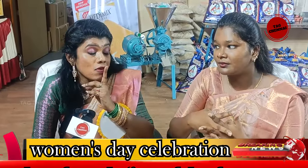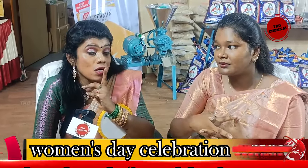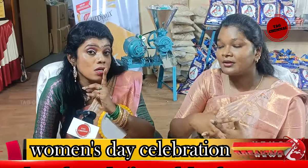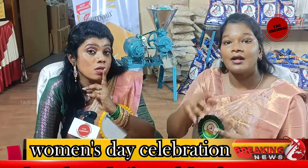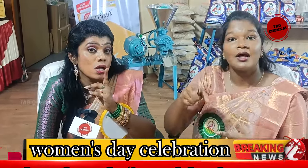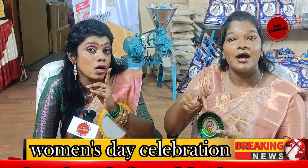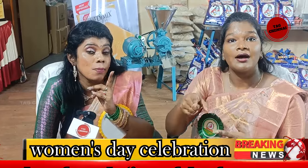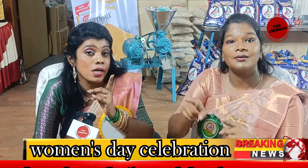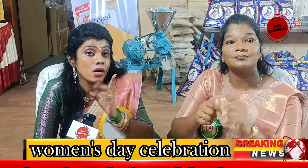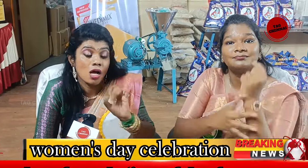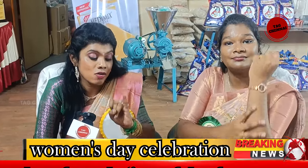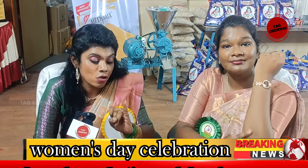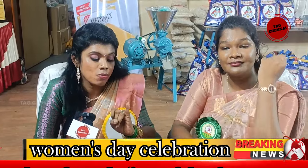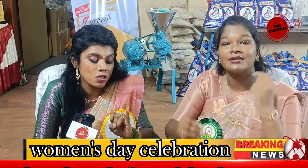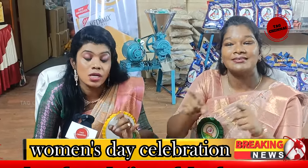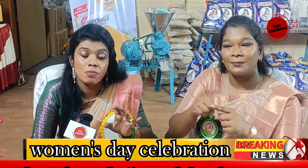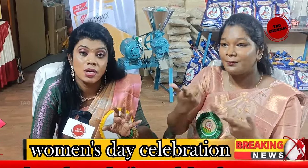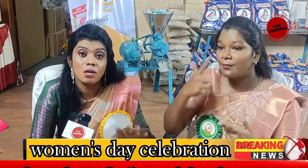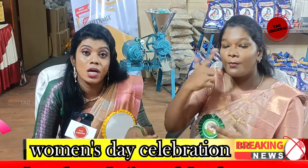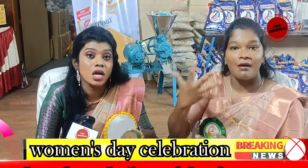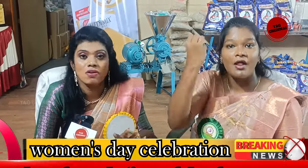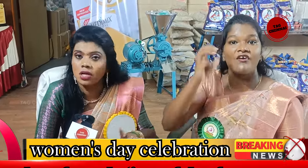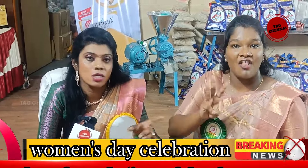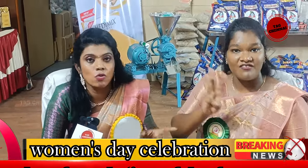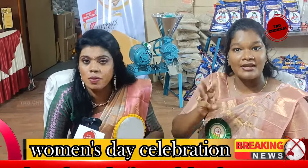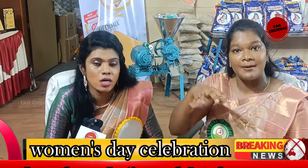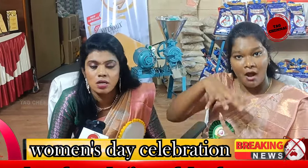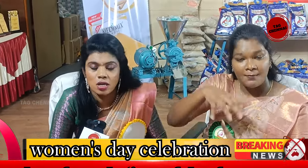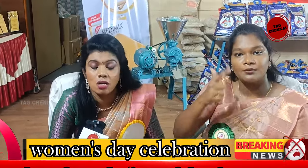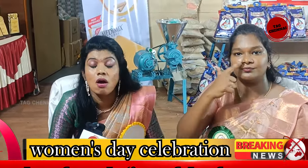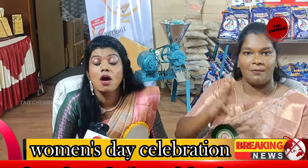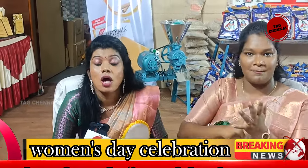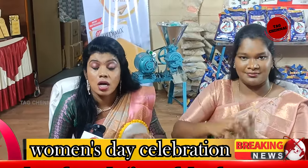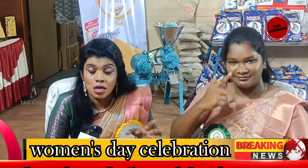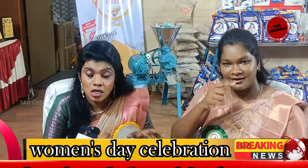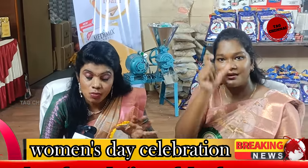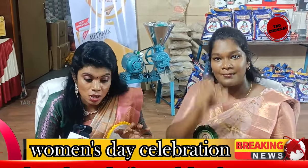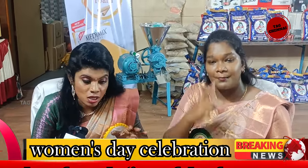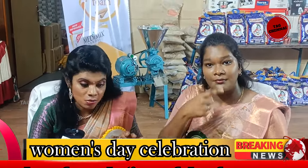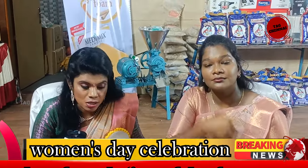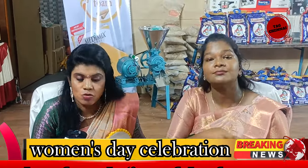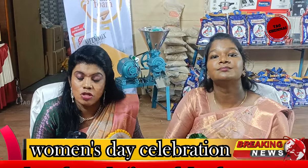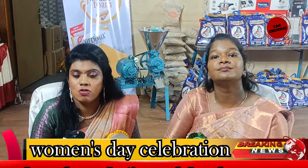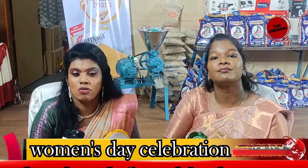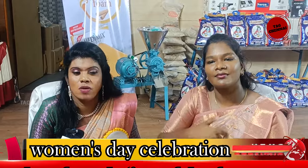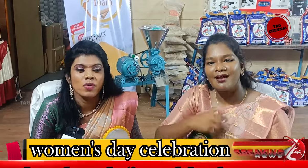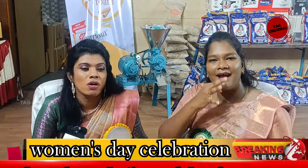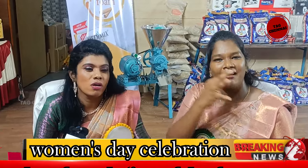ஆதரவற்ற கைம்பெண்கள் ஆதரவற்றோர் மற்றும் கைம்பெண்கள் மகர் நல வாரியத்தில் உறுப்பினராக இருக்கிறாங்க. கல்யாணந்தி மேடத்தை சொல்லி இருப்பான்.